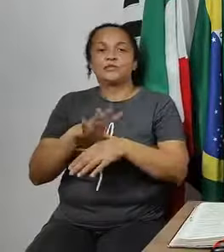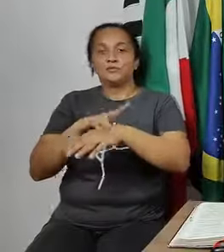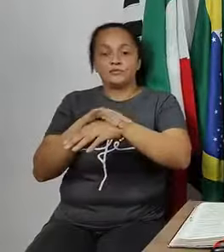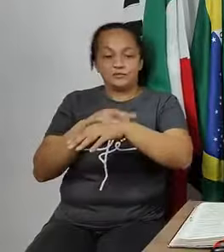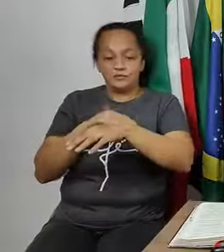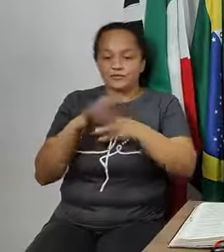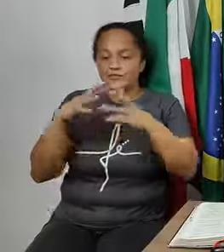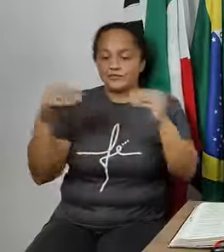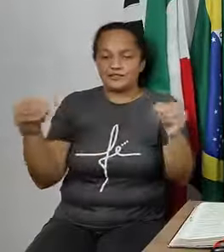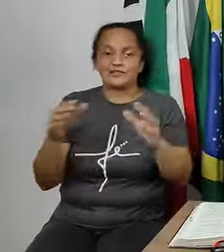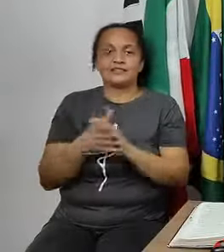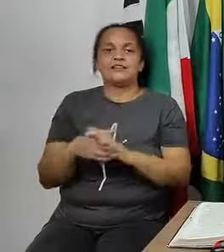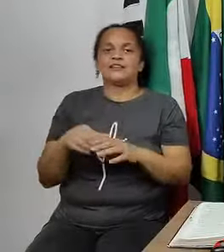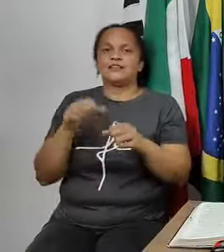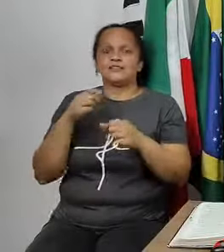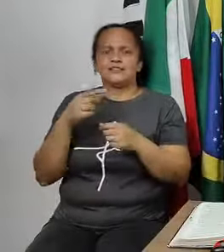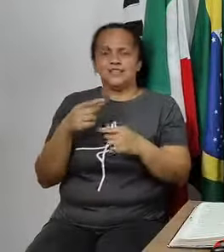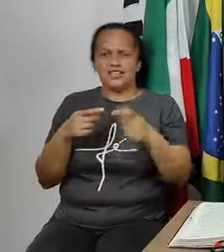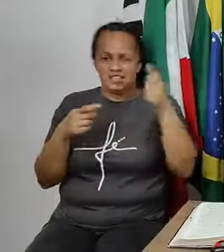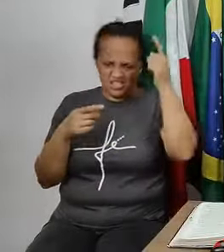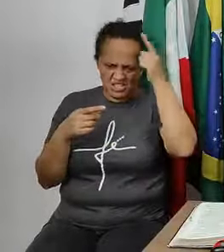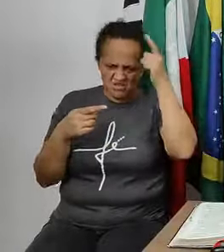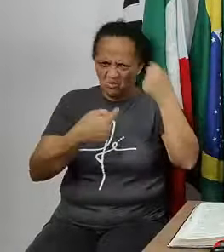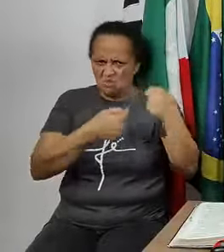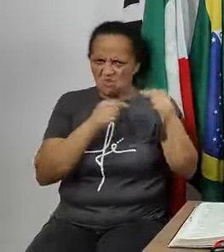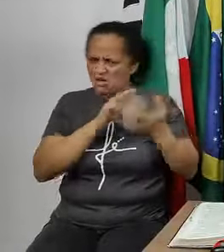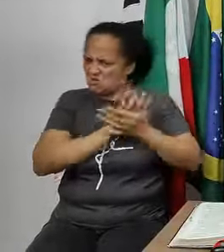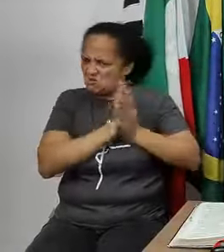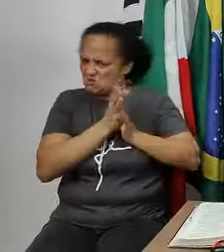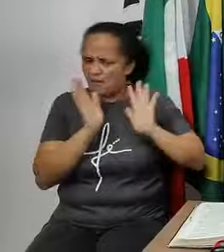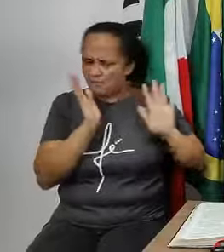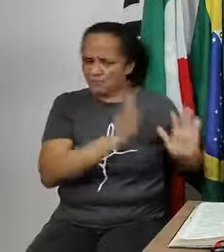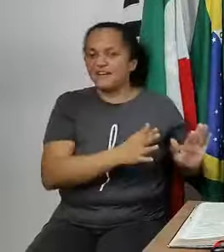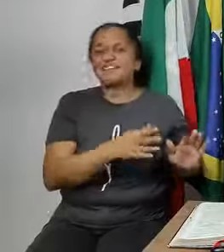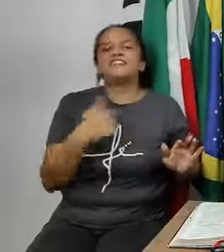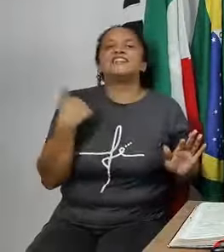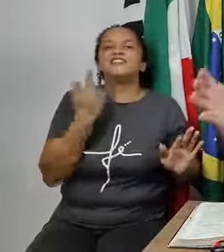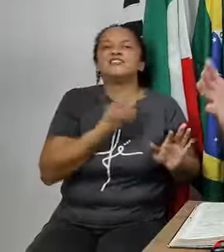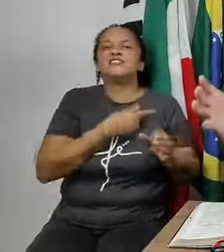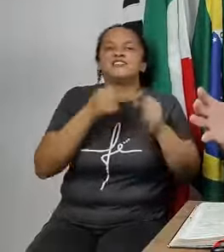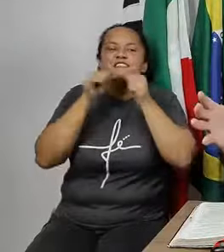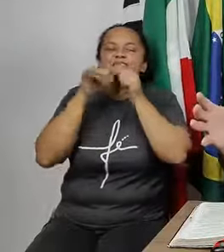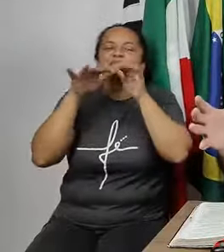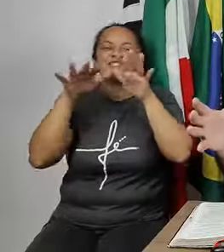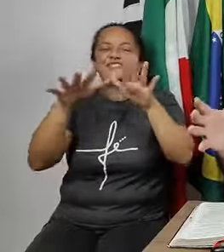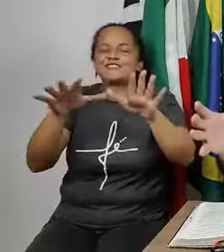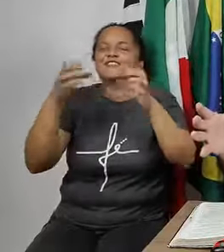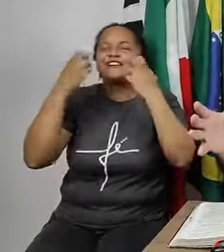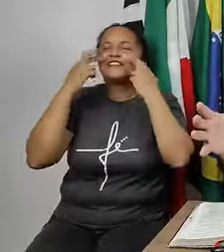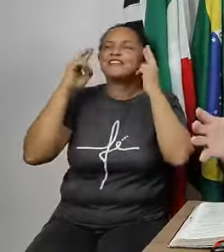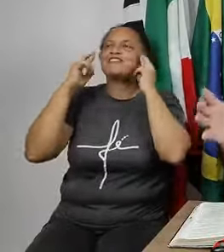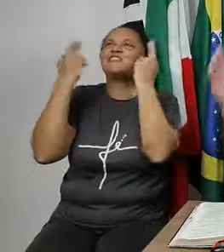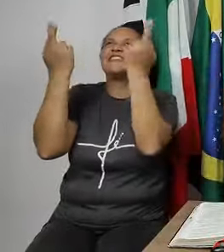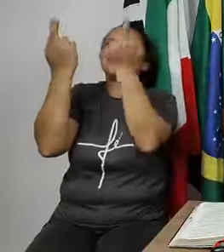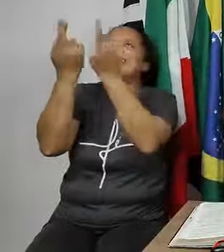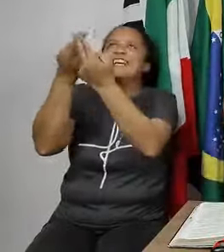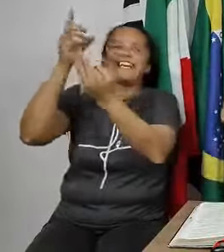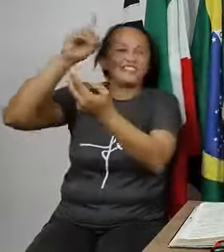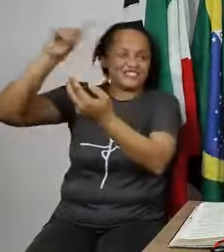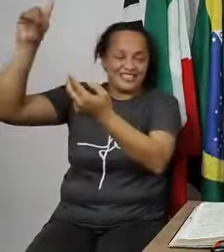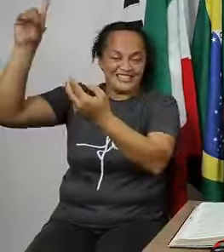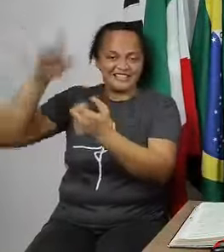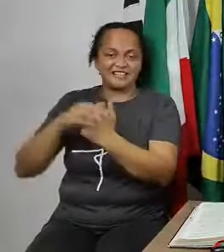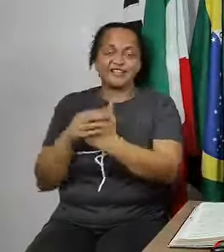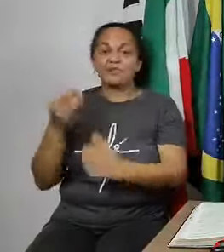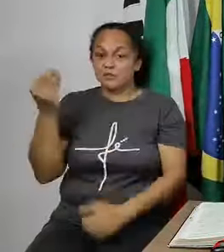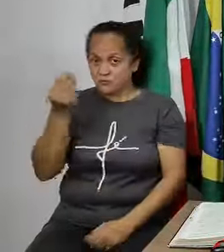libertar cativos, expulsar demônios e implantar o reino de Deus nessa terra, entendeu? Para que a gente, quando